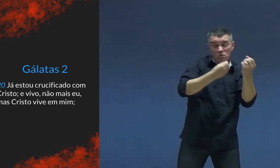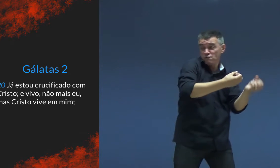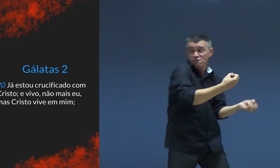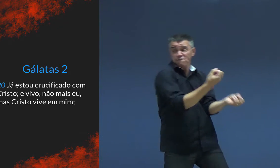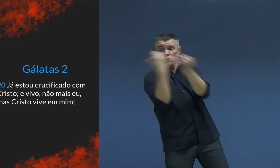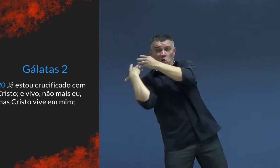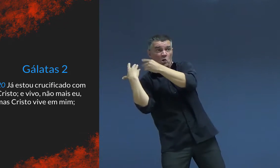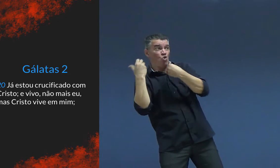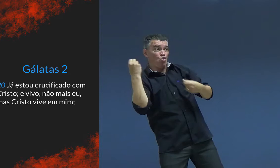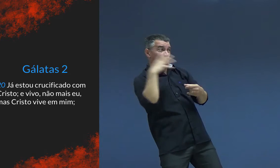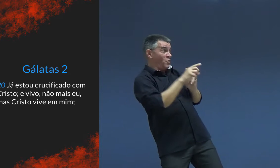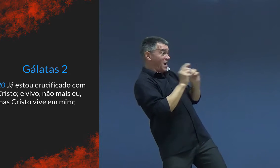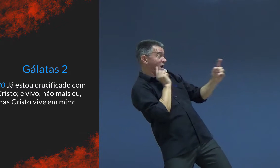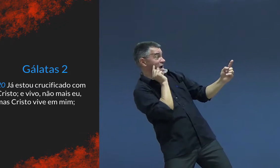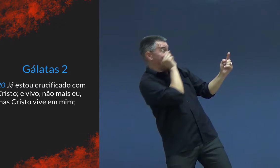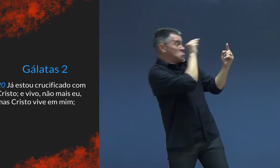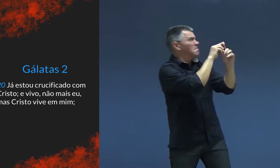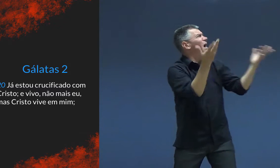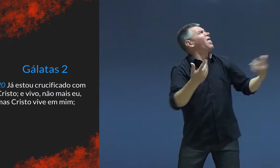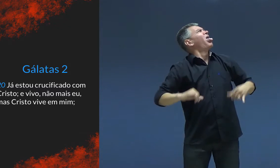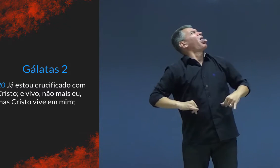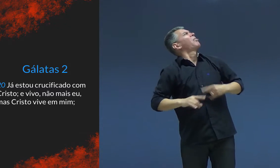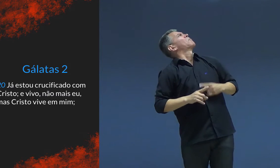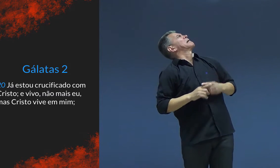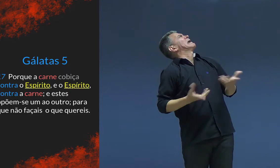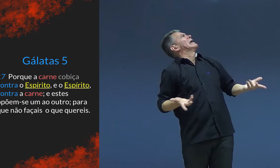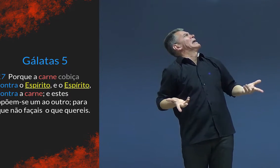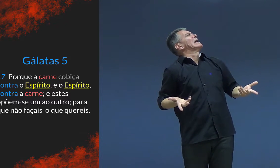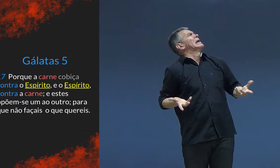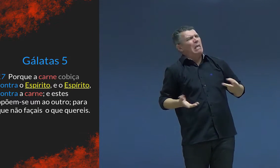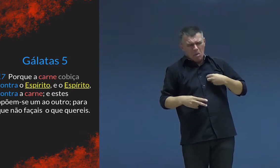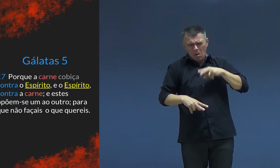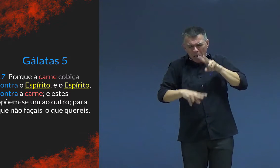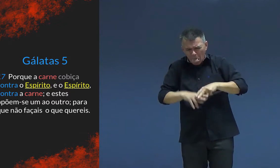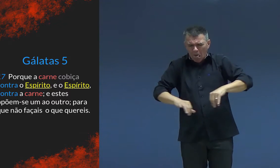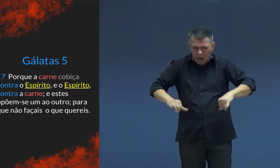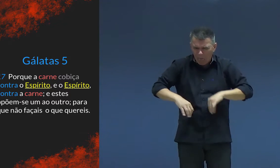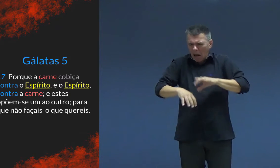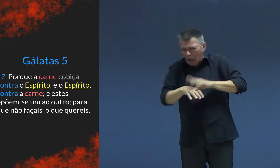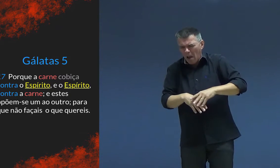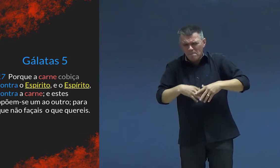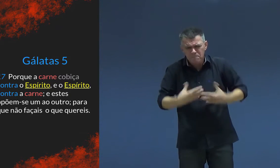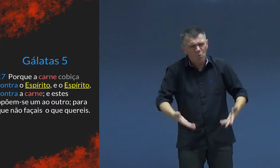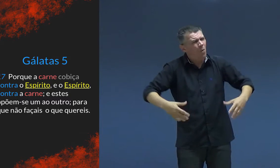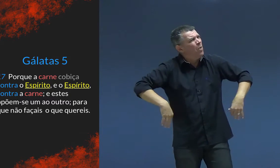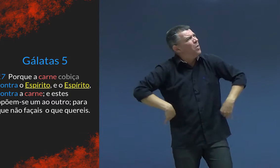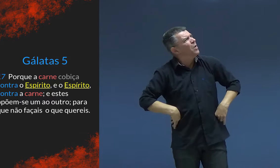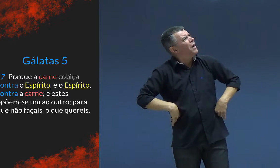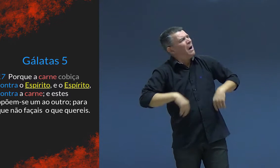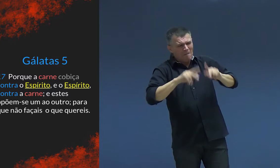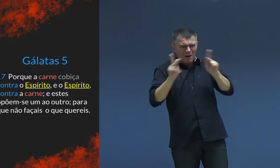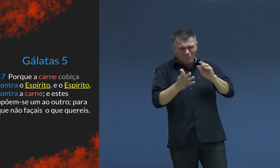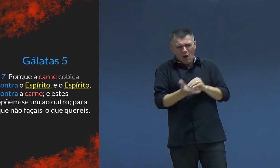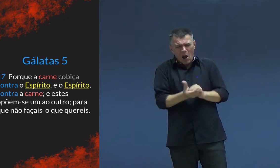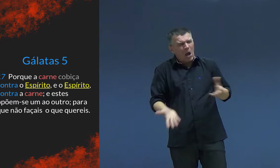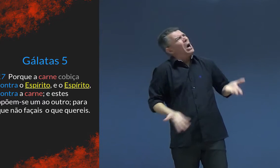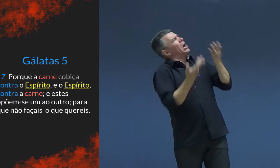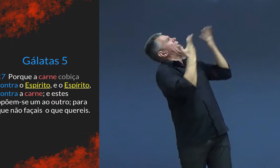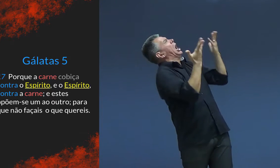do passado, jogar coisas fora e correr pro alvo. Mas por que isso? Eu tô aqui preso, sofrendo. Poxa, eu